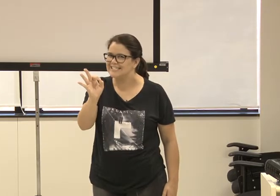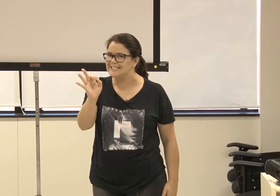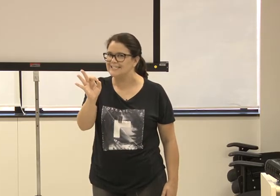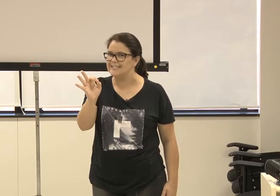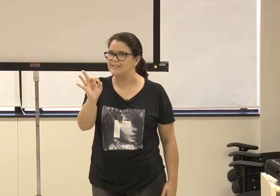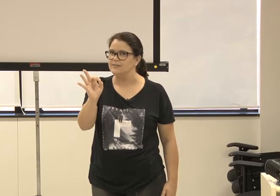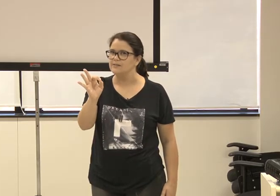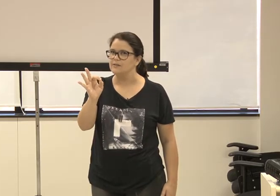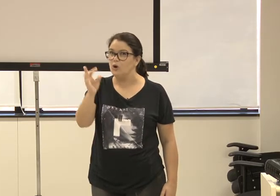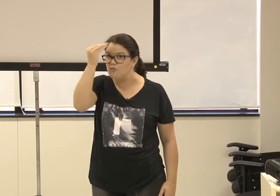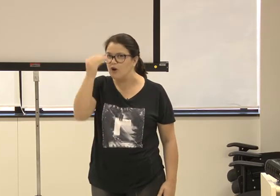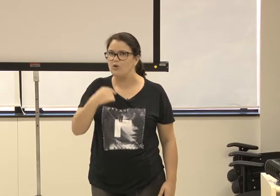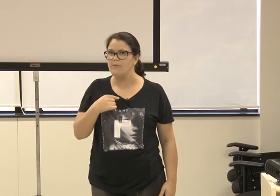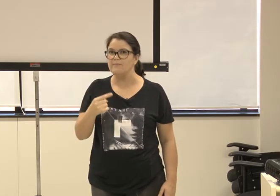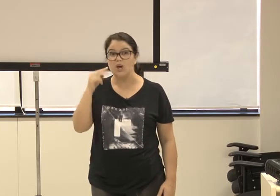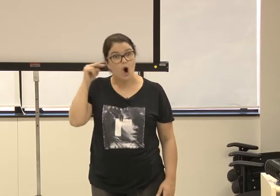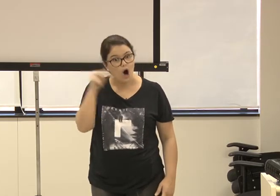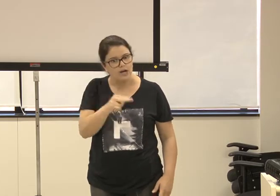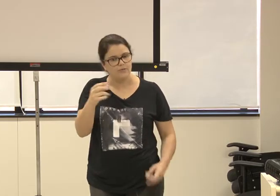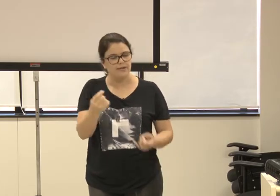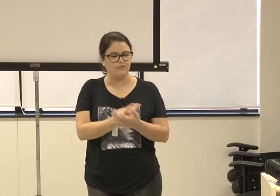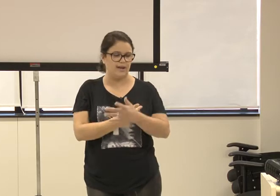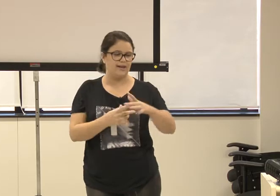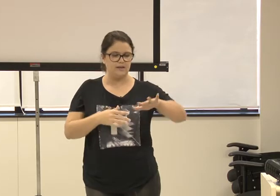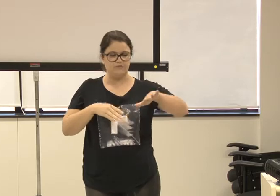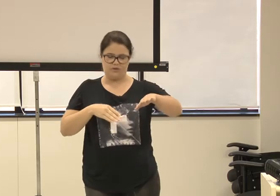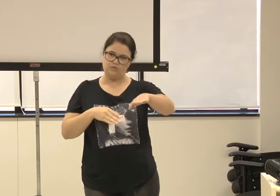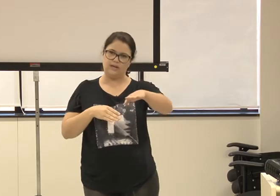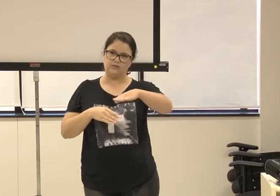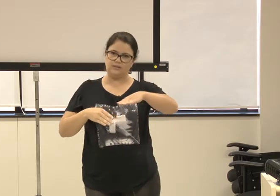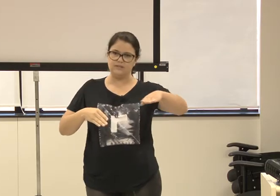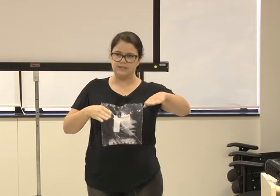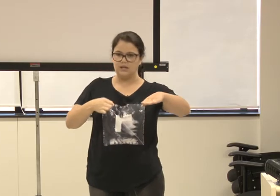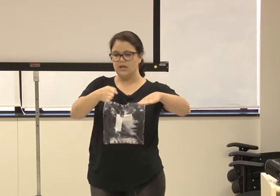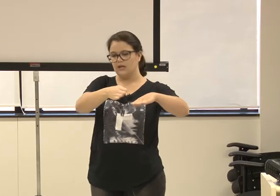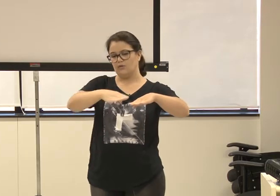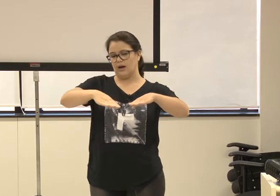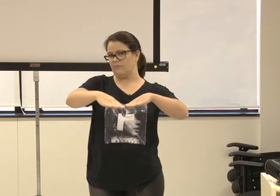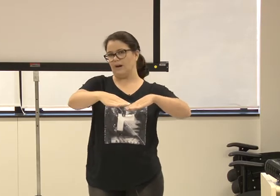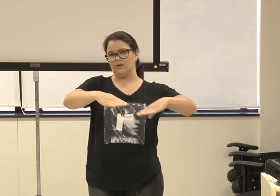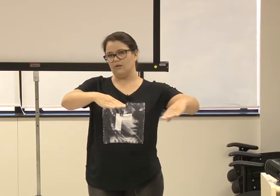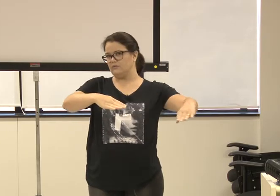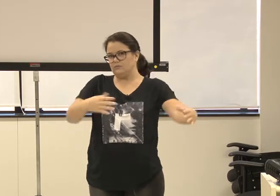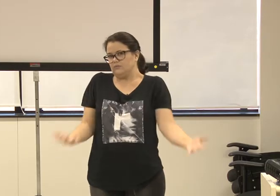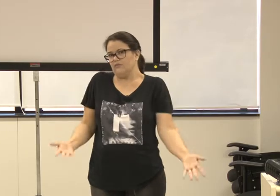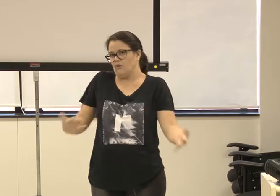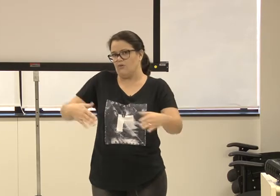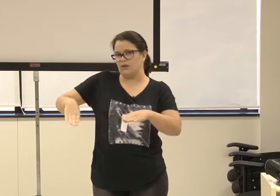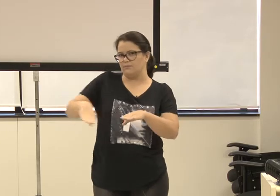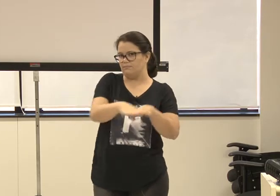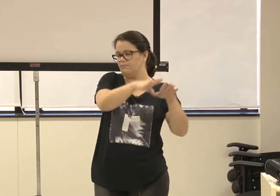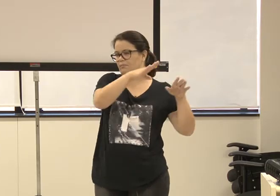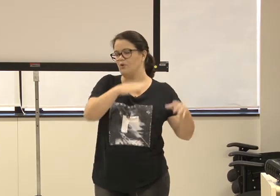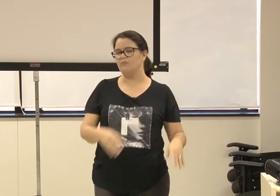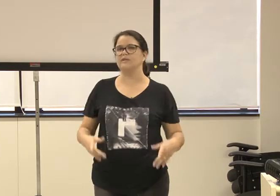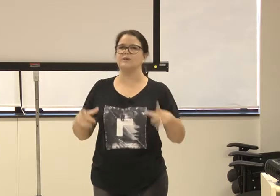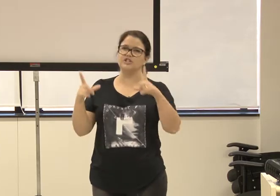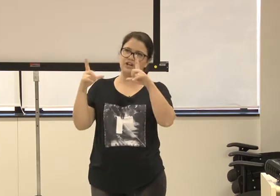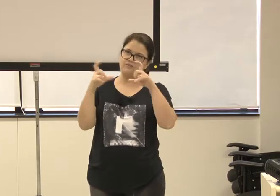nada. Não foi culpa minha. Olha como é que foi. Aí ele viu, né, que eu tava assim. E o cara parou, teve como, ele empurrou mesmo. Aí tirei